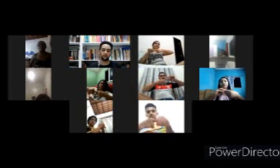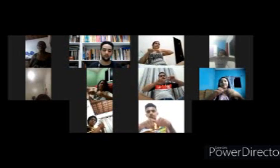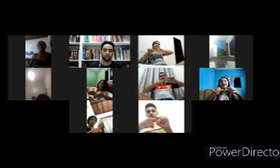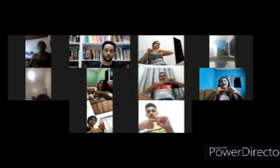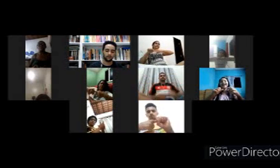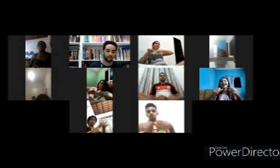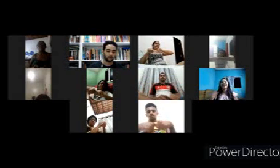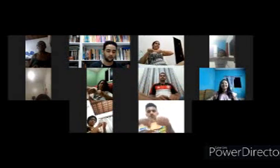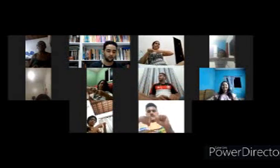Apontador.